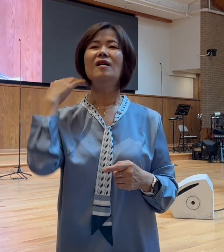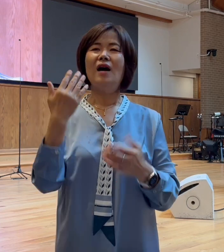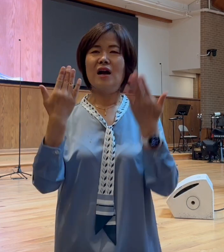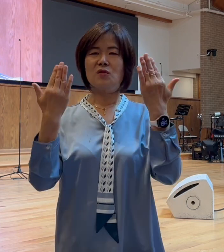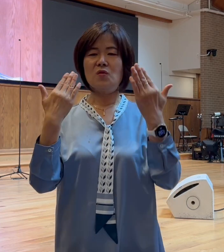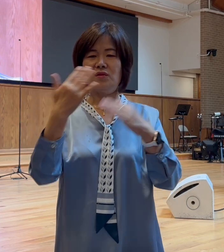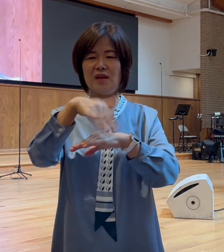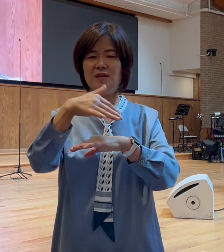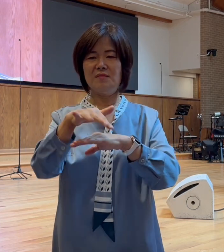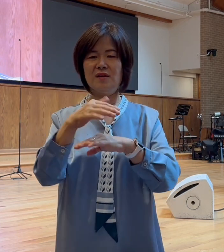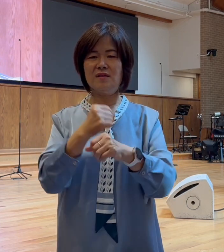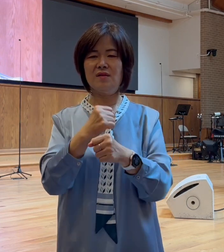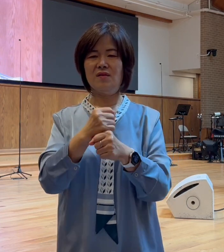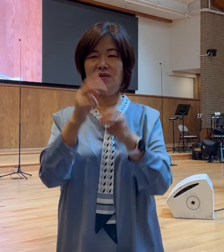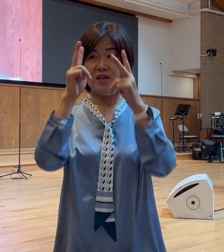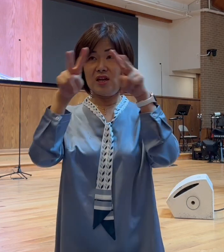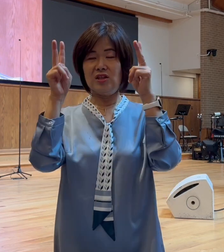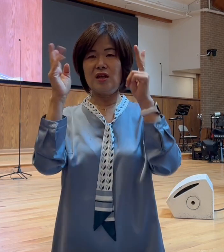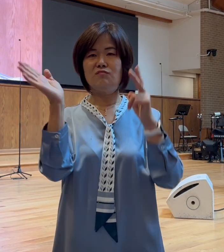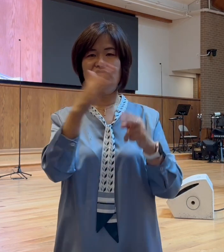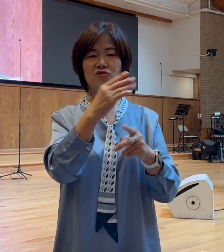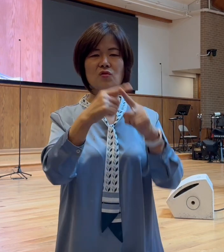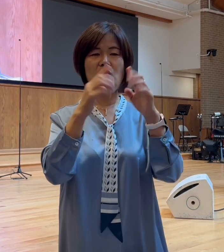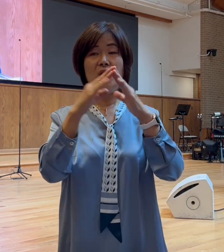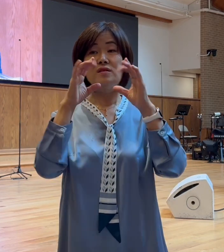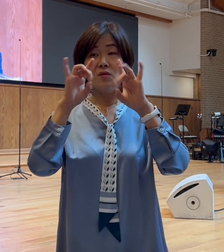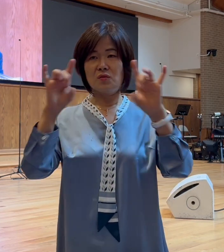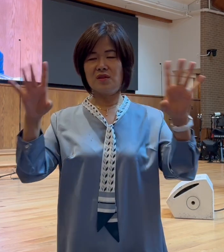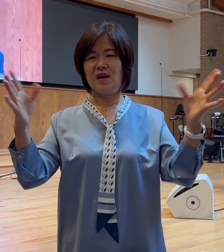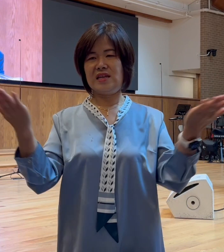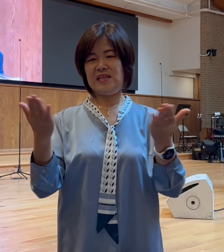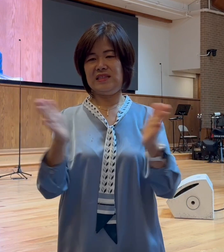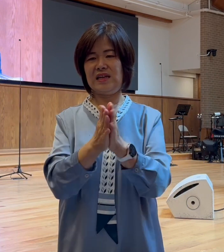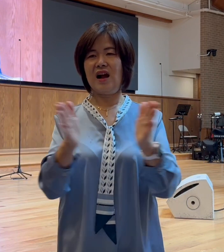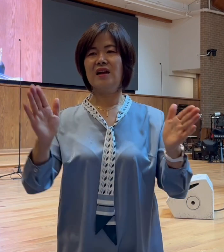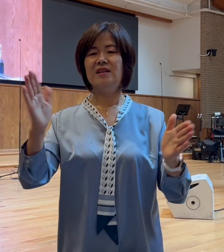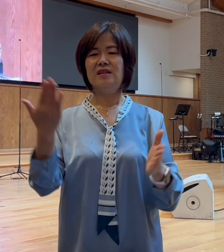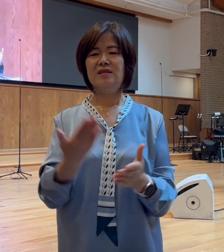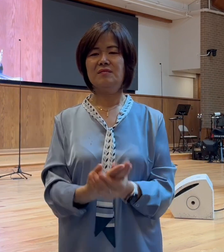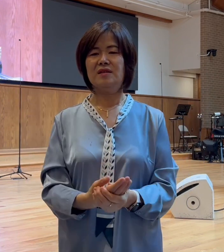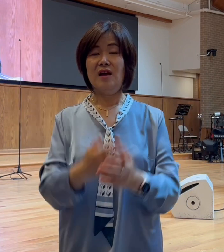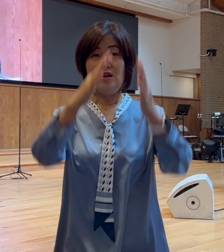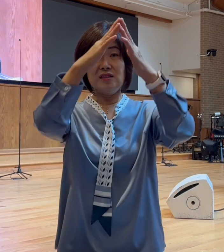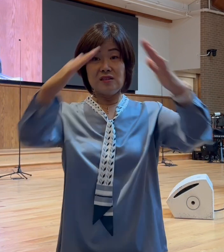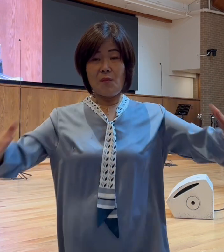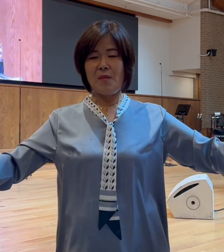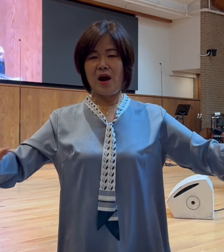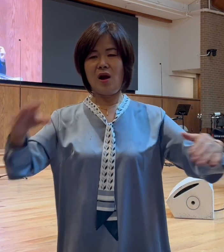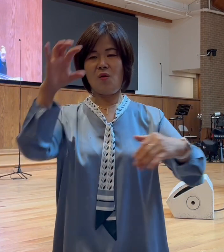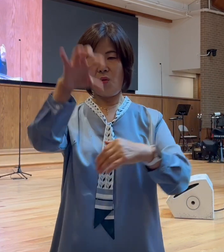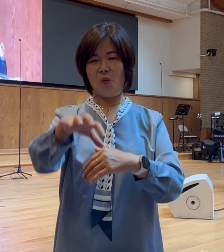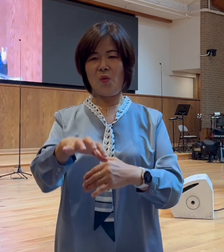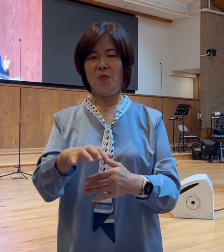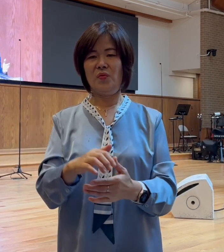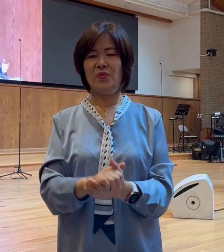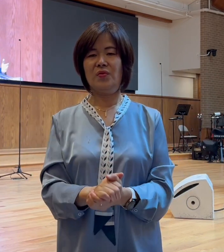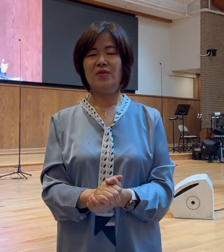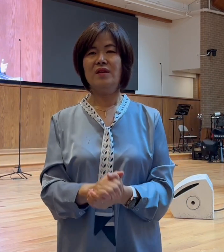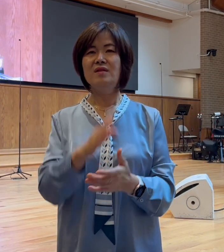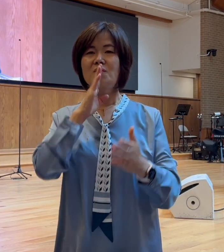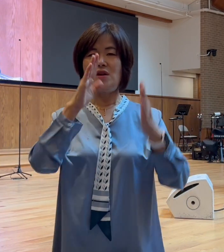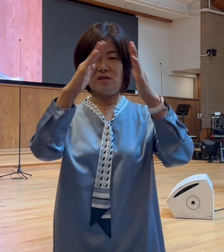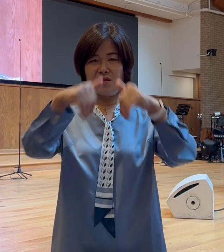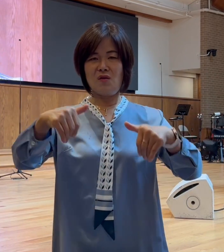학교를 다니면서 이제 2학년 때부터 교회에서 전도사를 했는데, 이 천막촌,